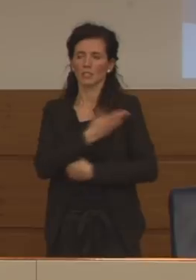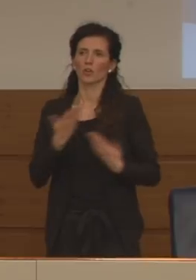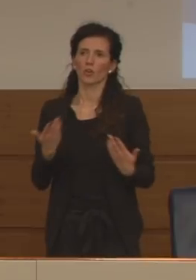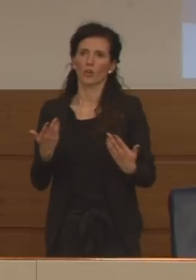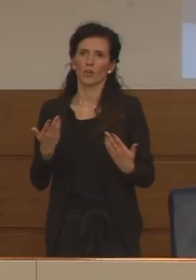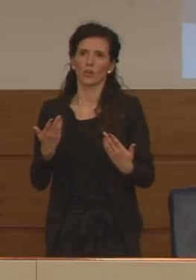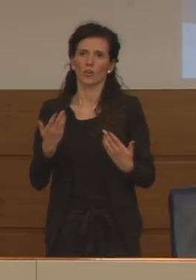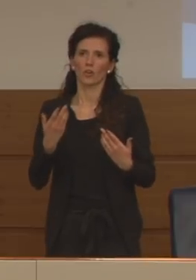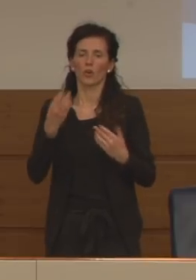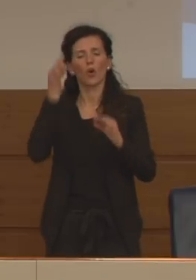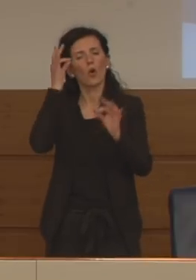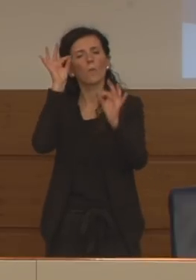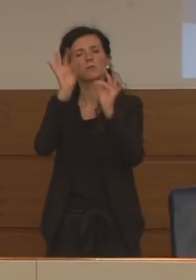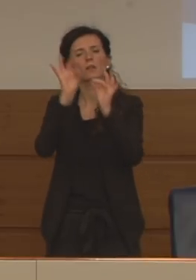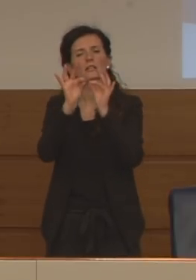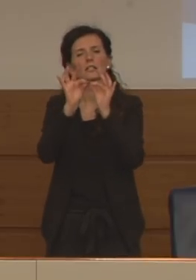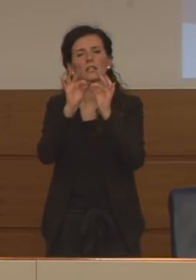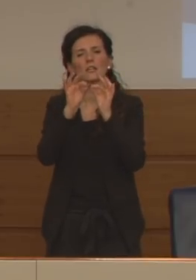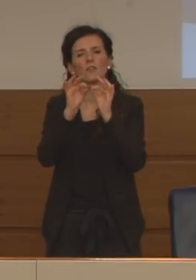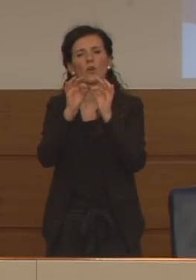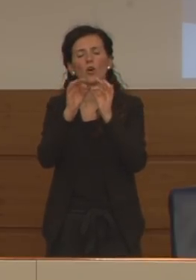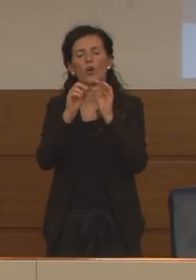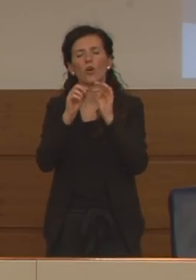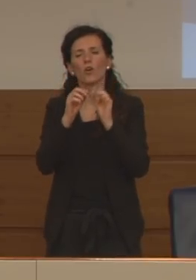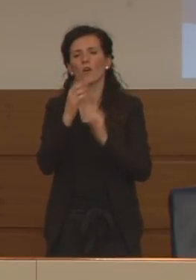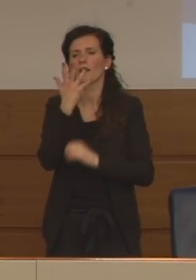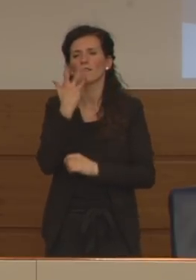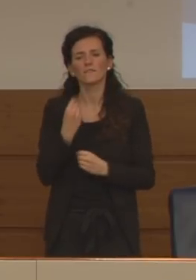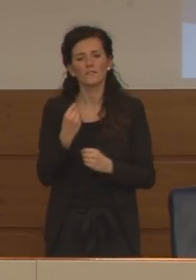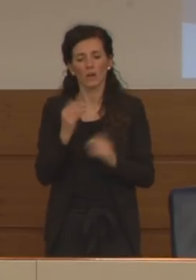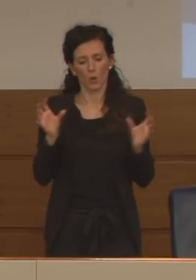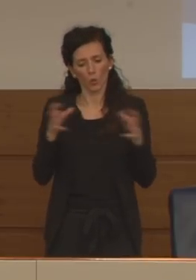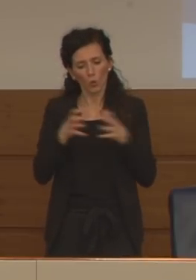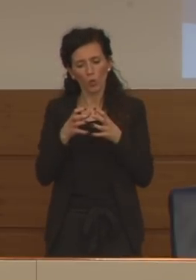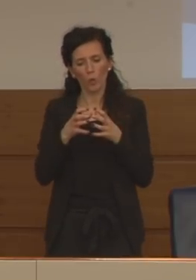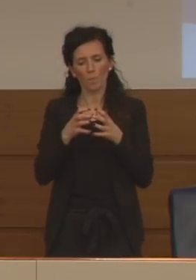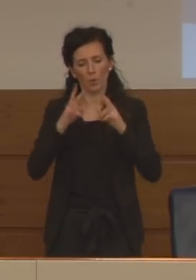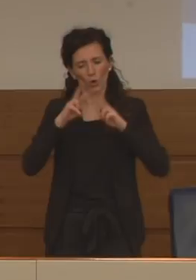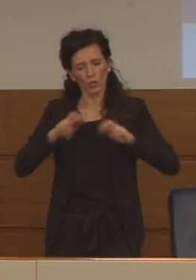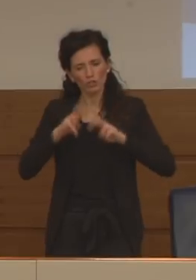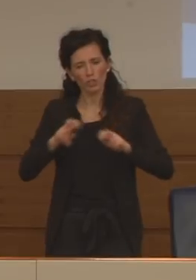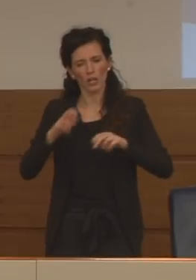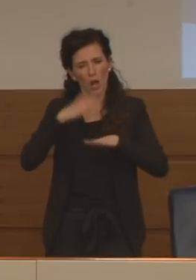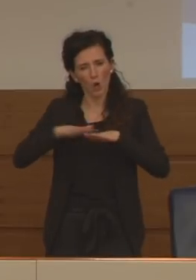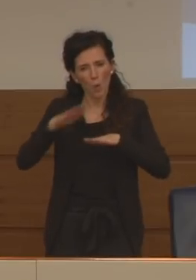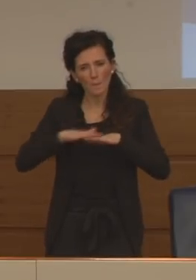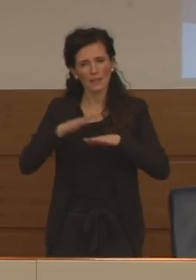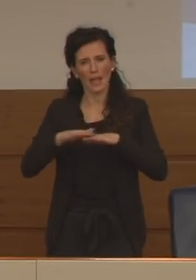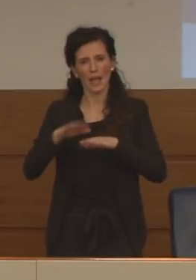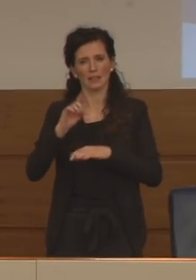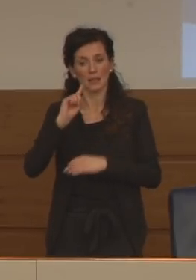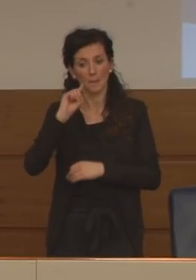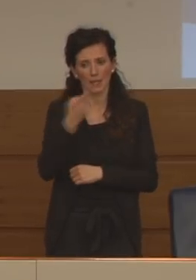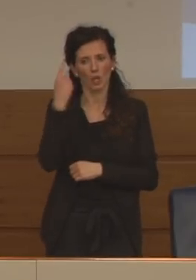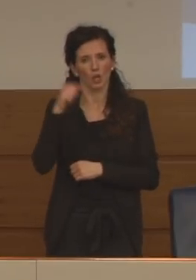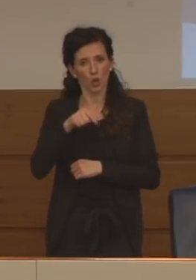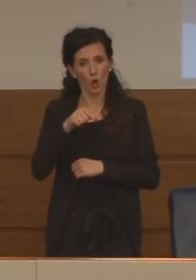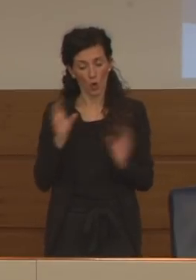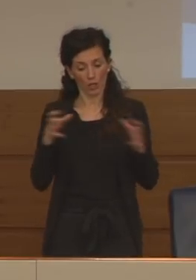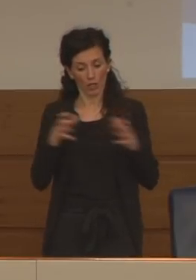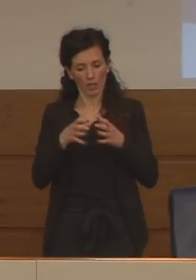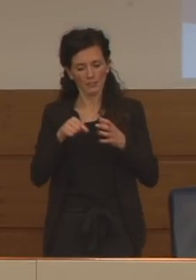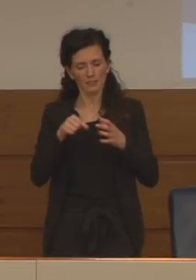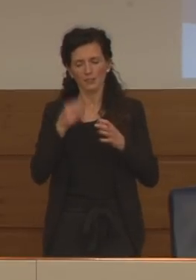migliori gruppi di ricerca competenti nel sistema e le migliori aziende hanno nel loro